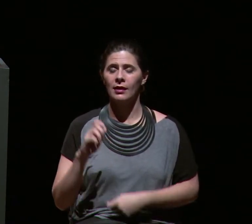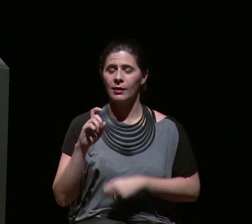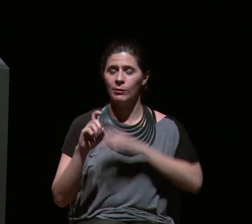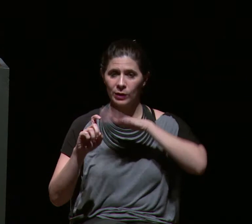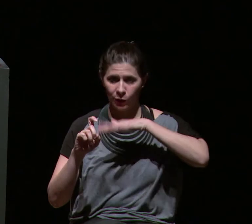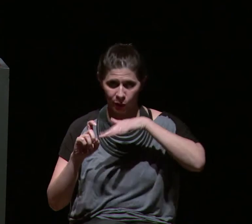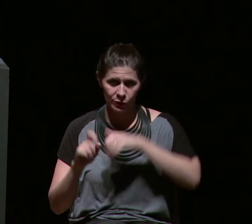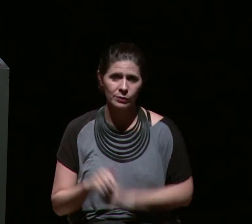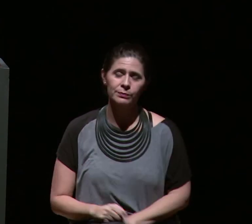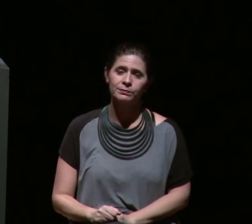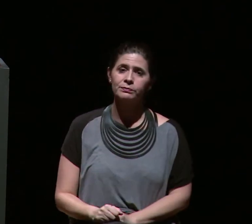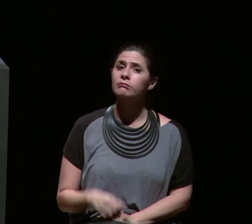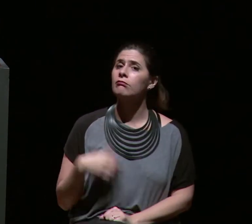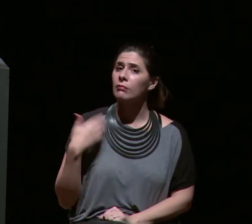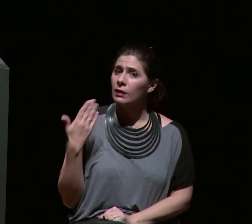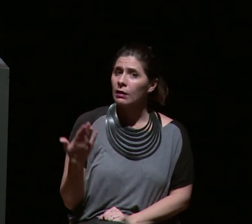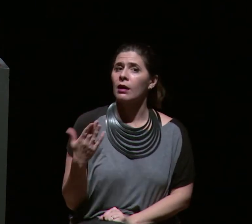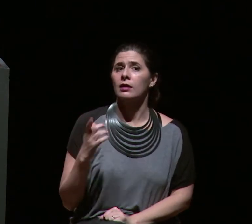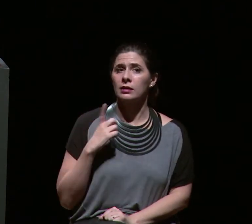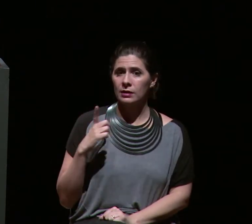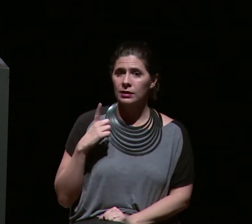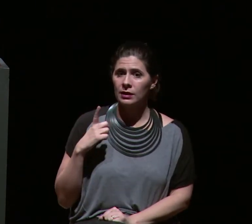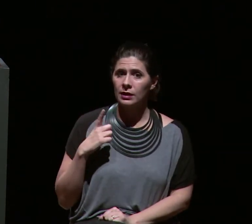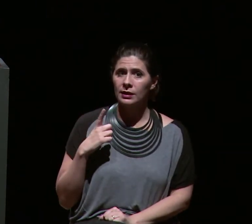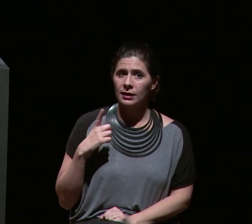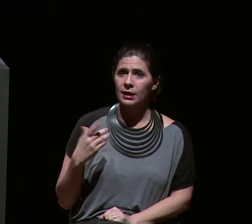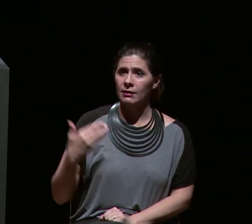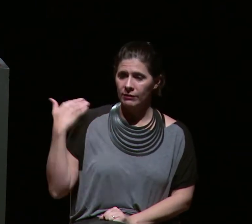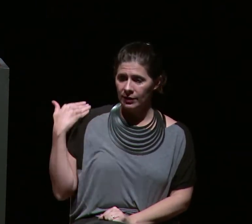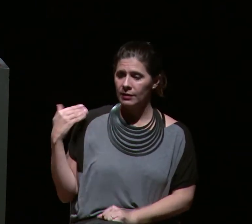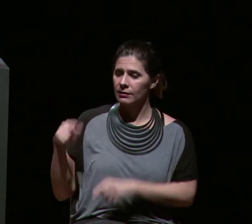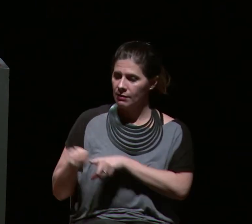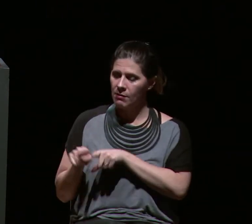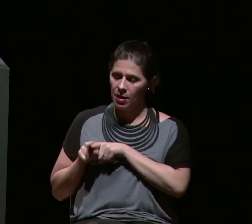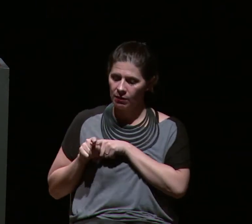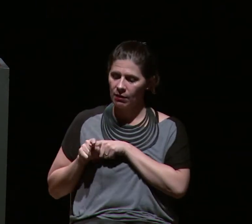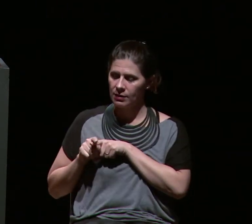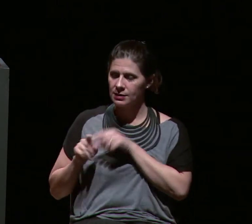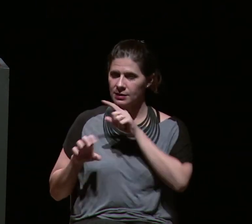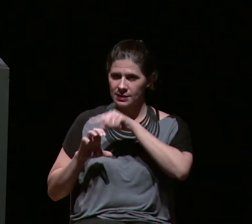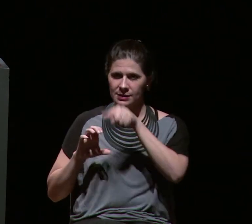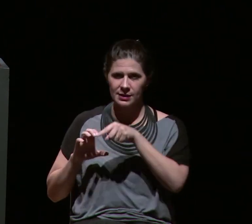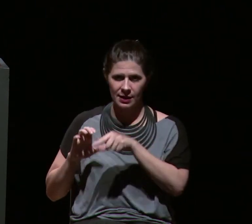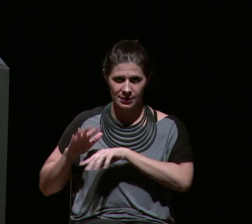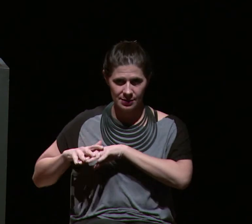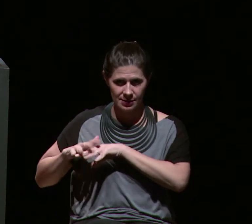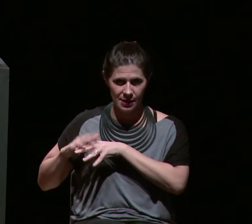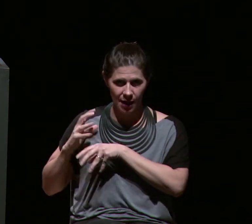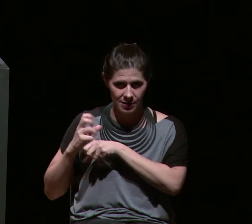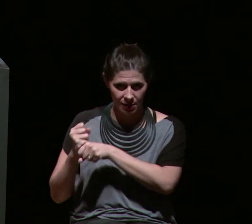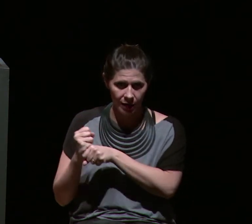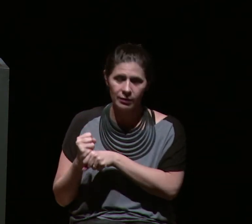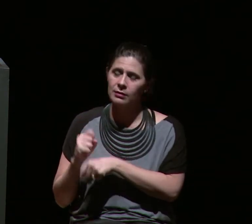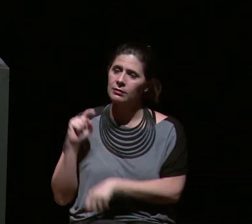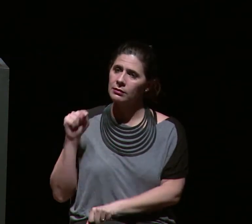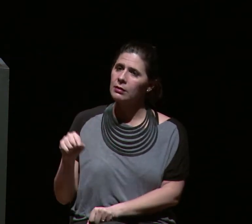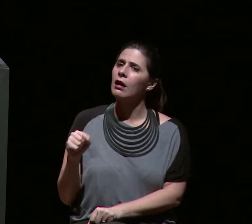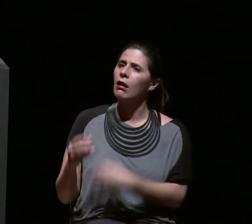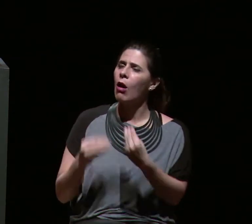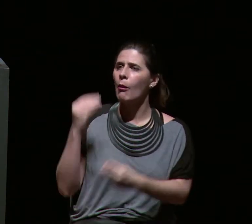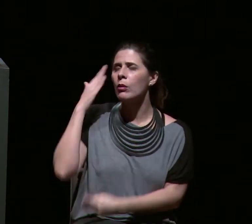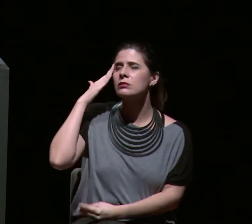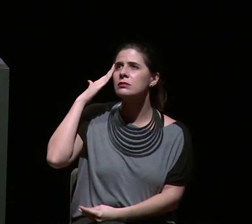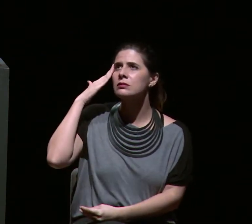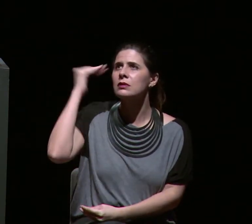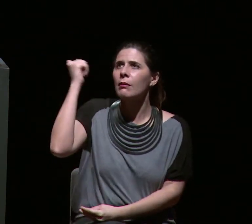e, em até certo grau, nas ciências exatas a partir de uma integração destes campos do saber. Tudo isso a partir de um modo filosófico, como ele